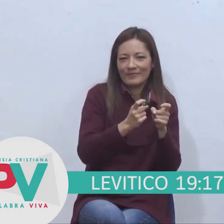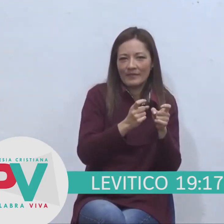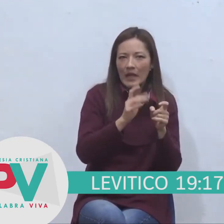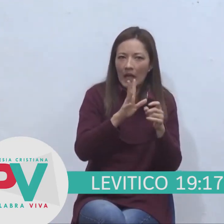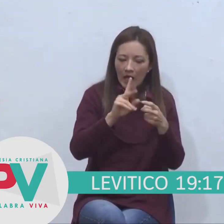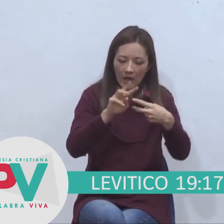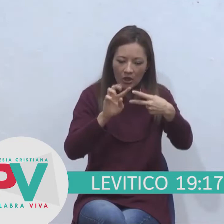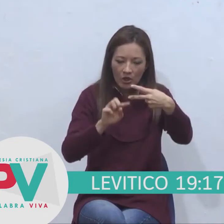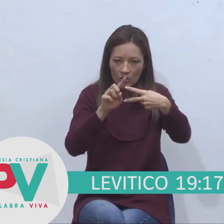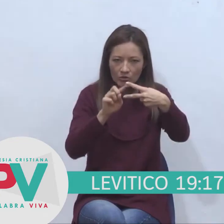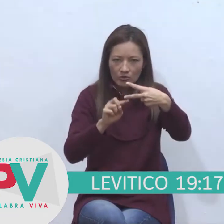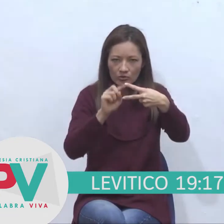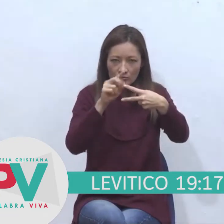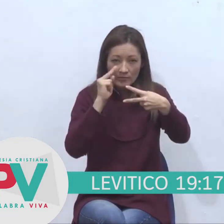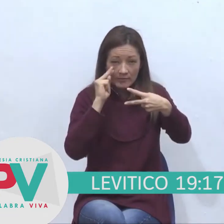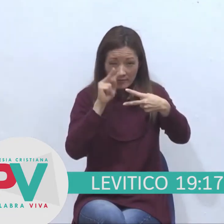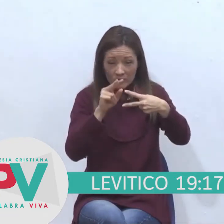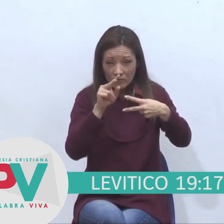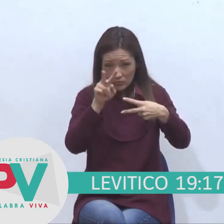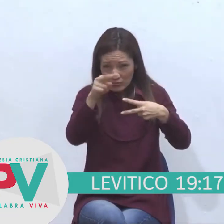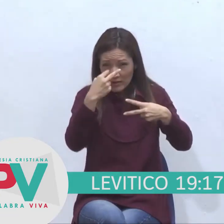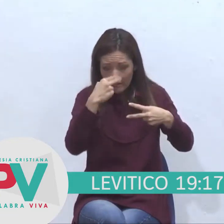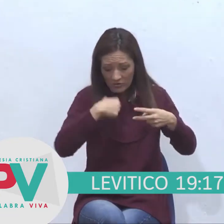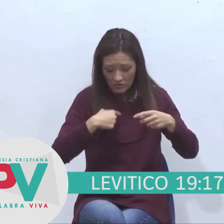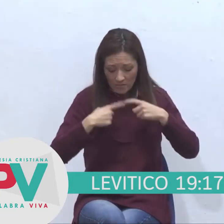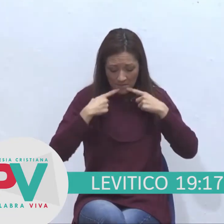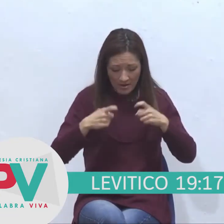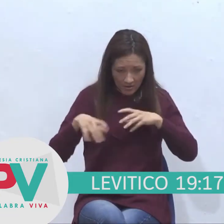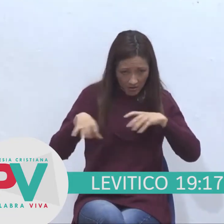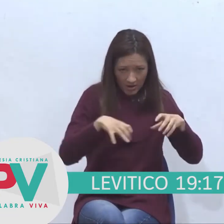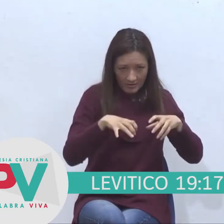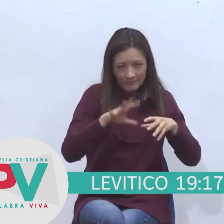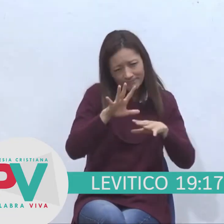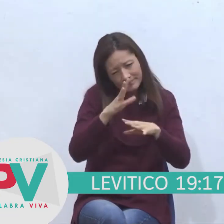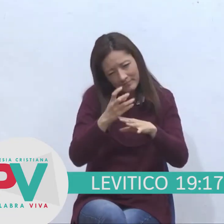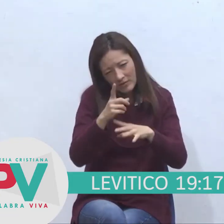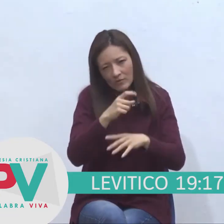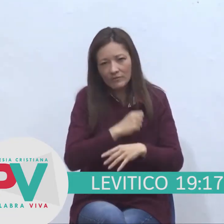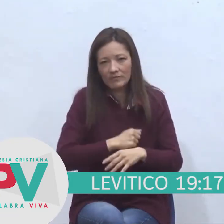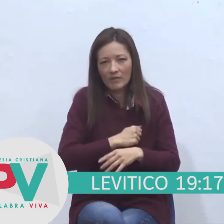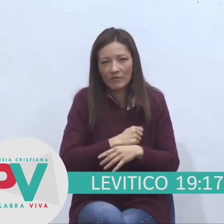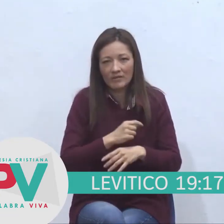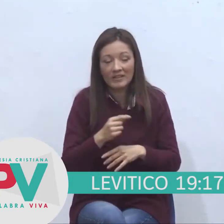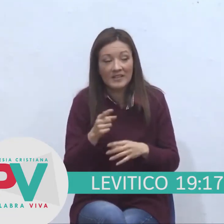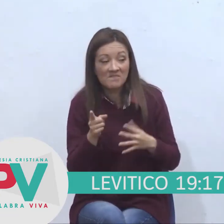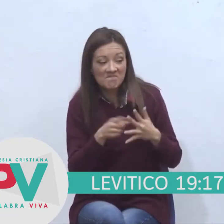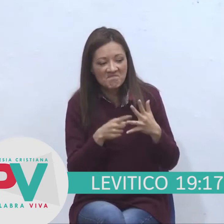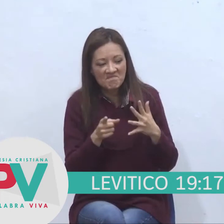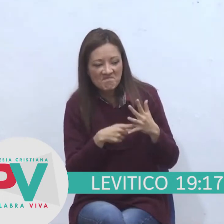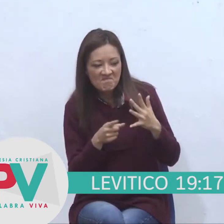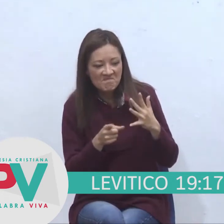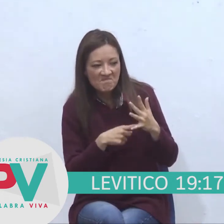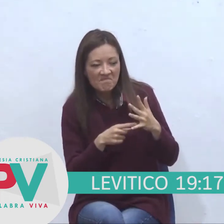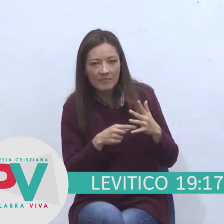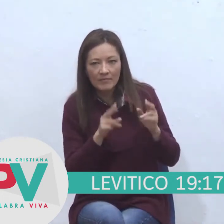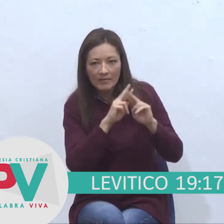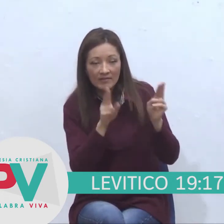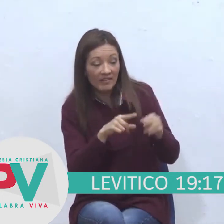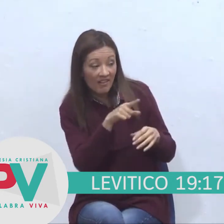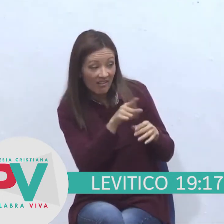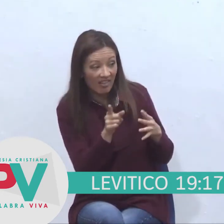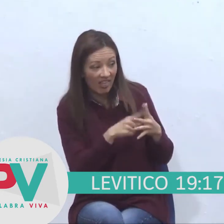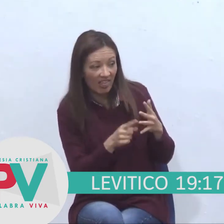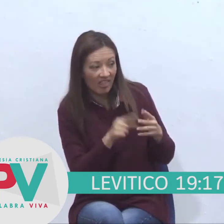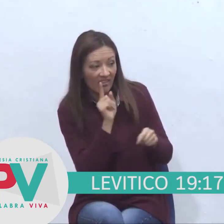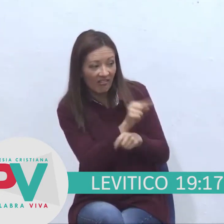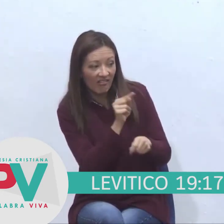cosas. ¿Usted está viendo que yo estoy pecando? Yo le pido un favor, no me eche vainazos por las redes. Bueno, a